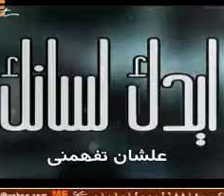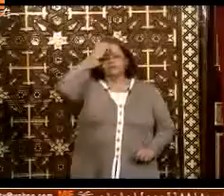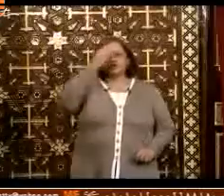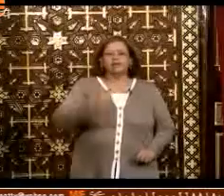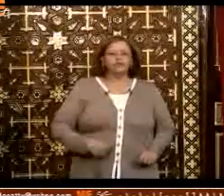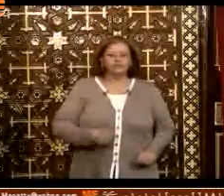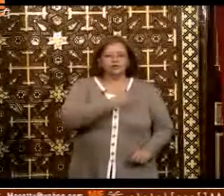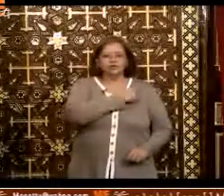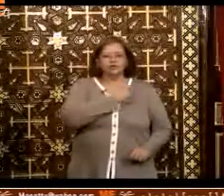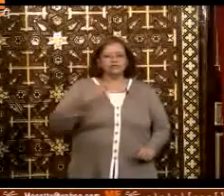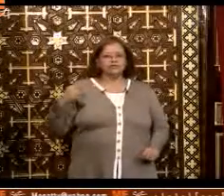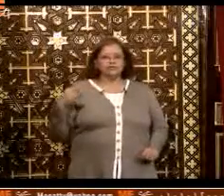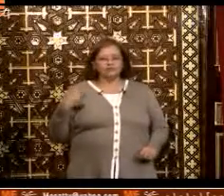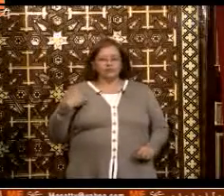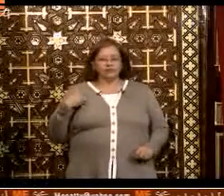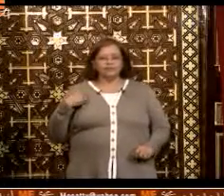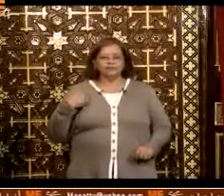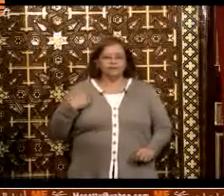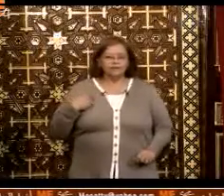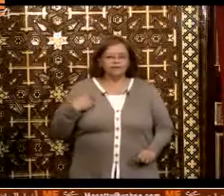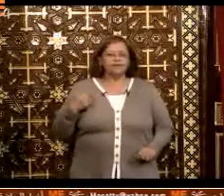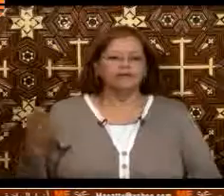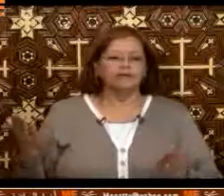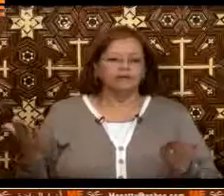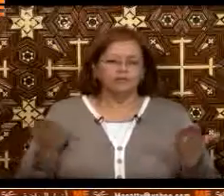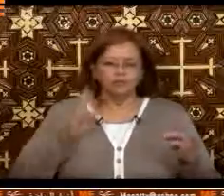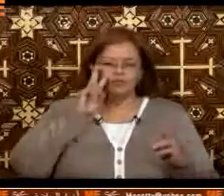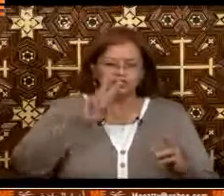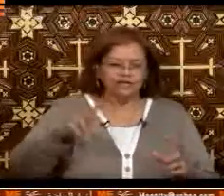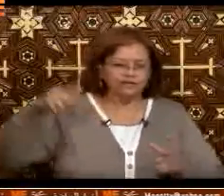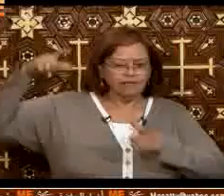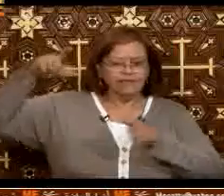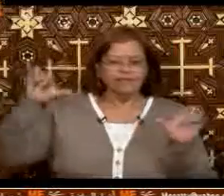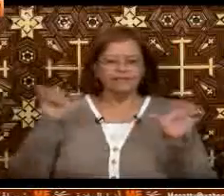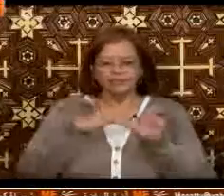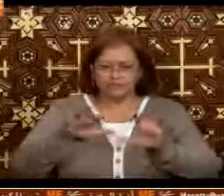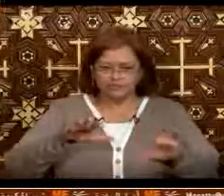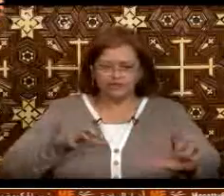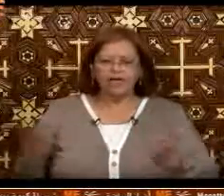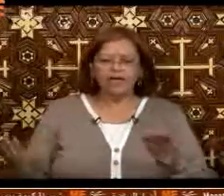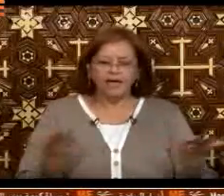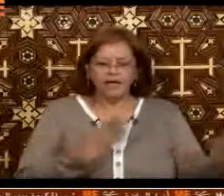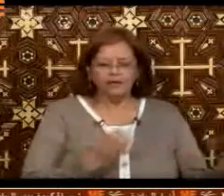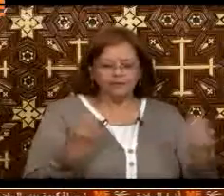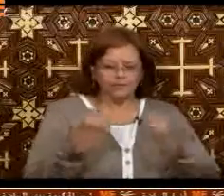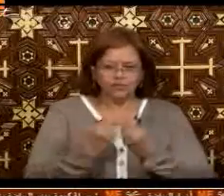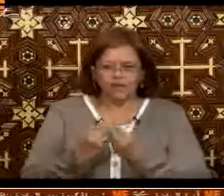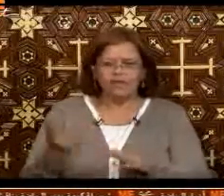بسم الله والابن الروح القدس الان واحد امين. مشاهدي قناة ميسات، اهلا بكم معانا